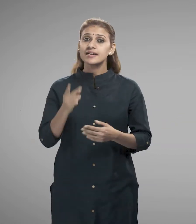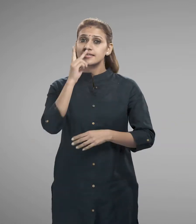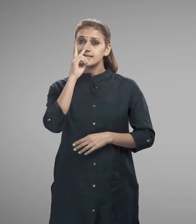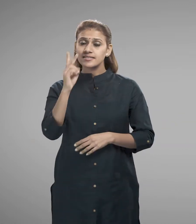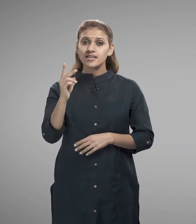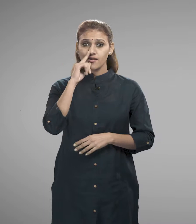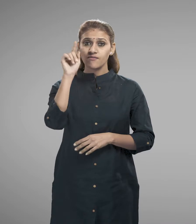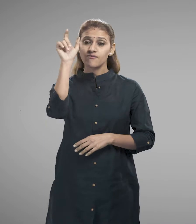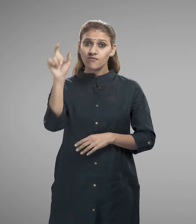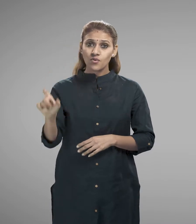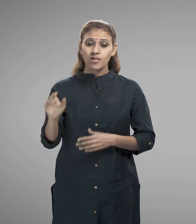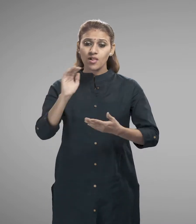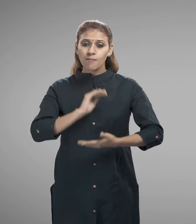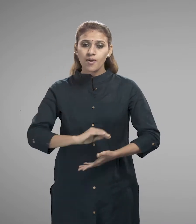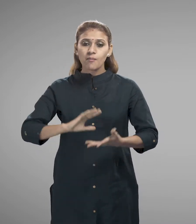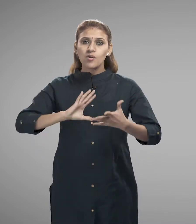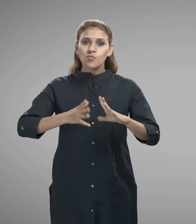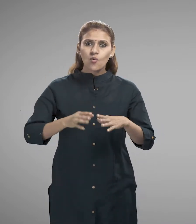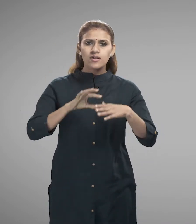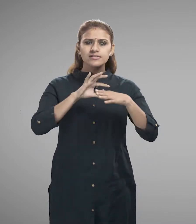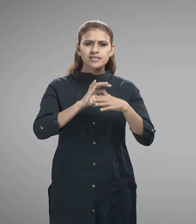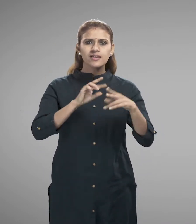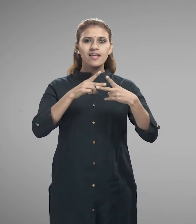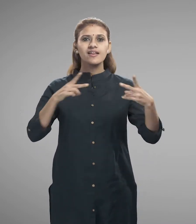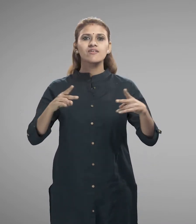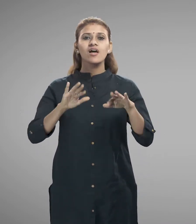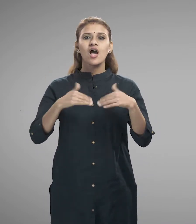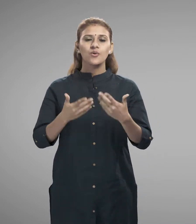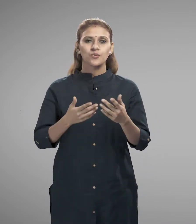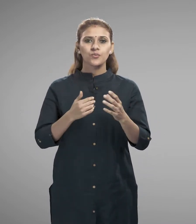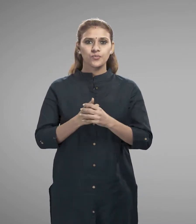आइए पहले स्त्री के प्रजनन अंगों को देखें।